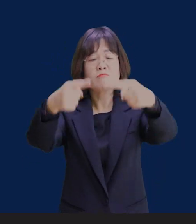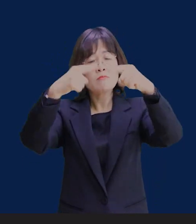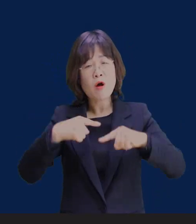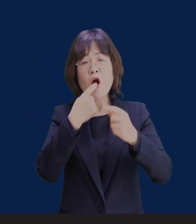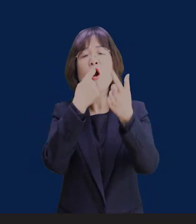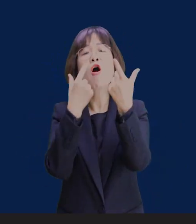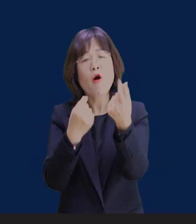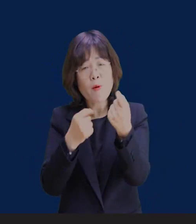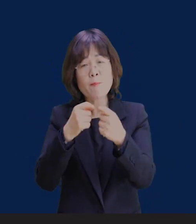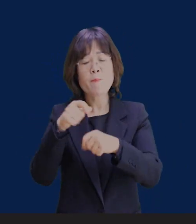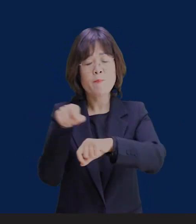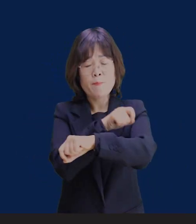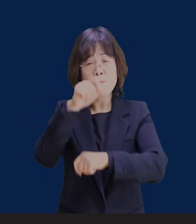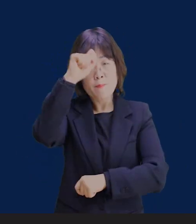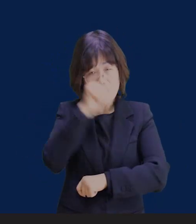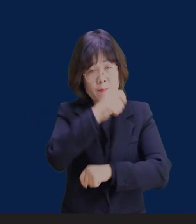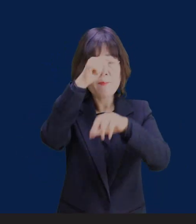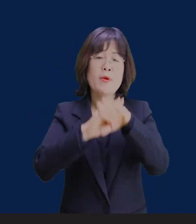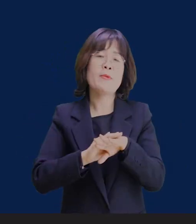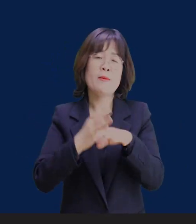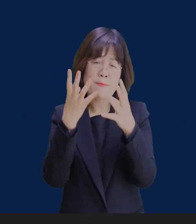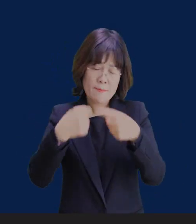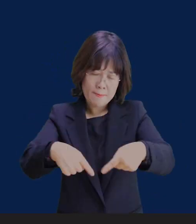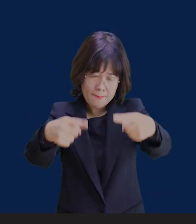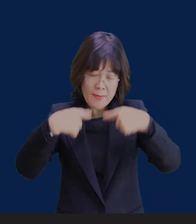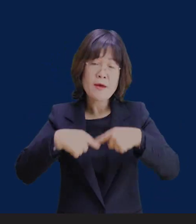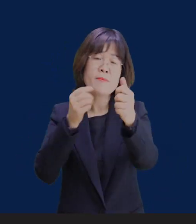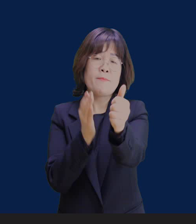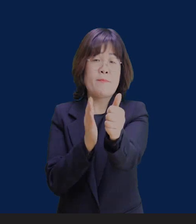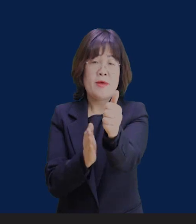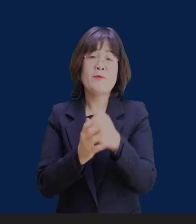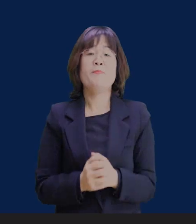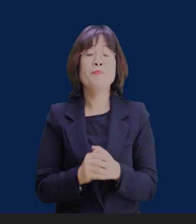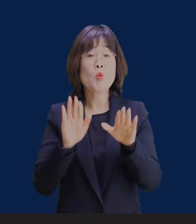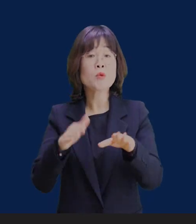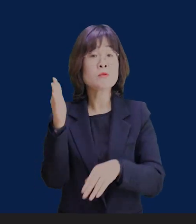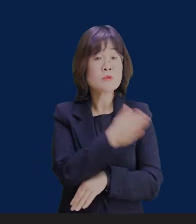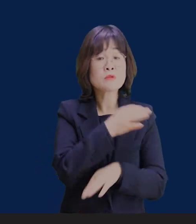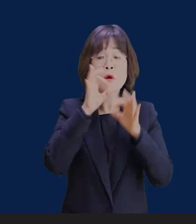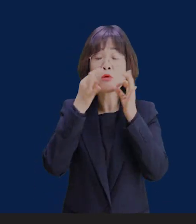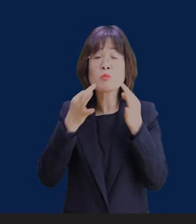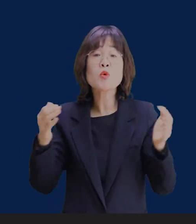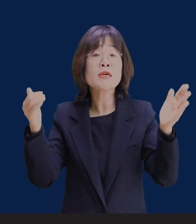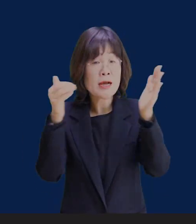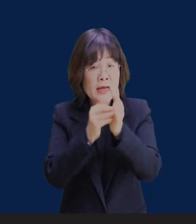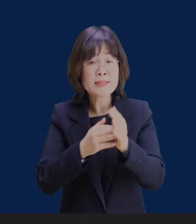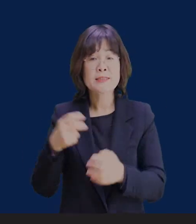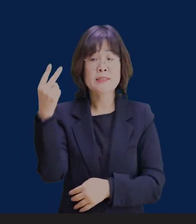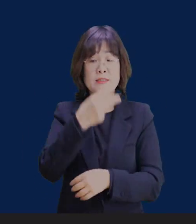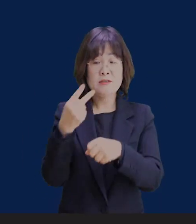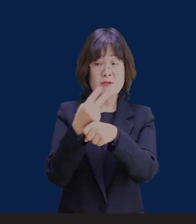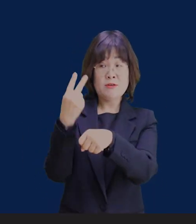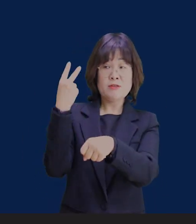특별 새벽 예배에 잘 참석해 주시기를 바라겠습니다. 저는 오늘부터